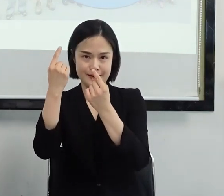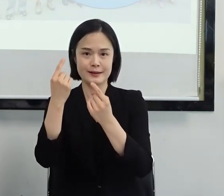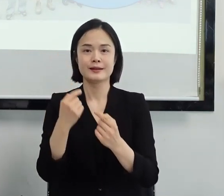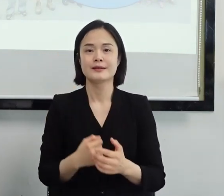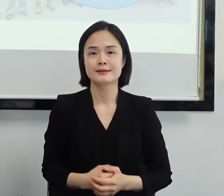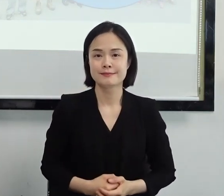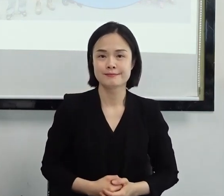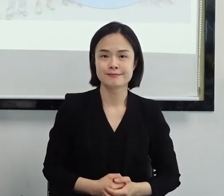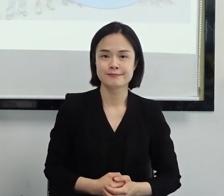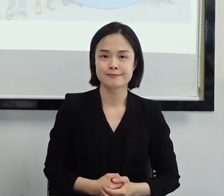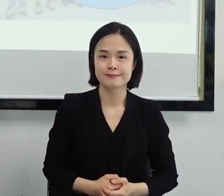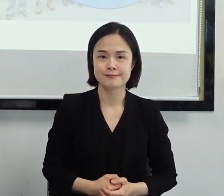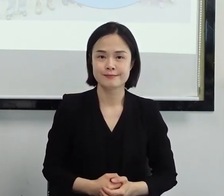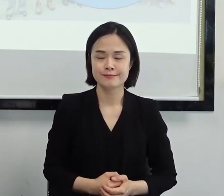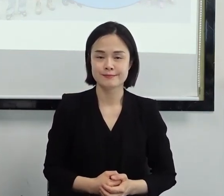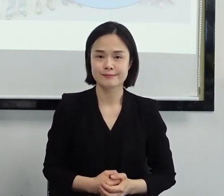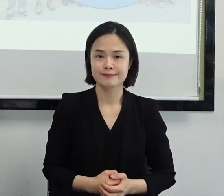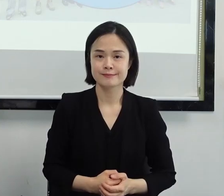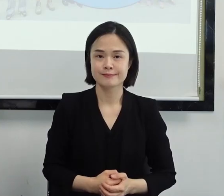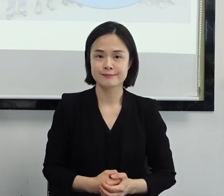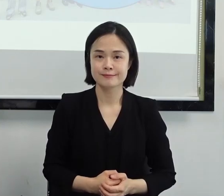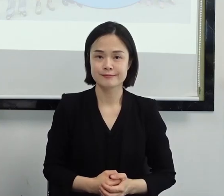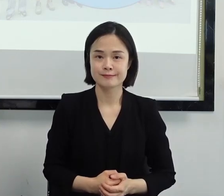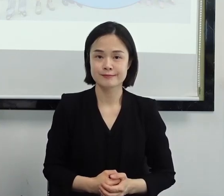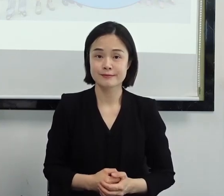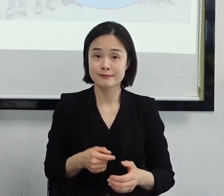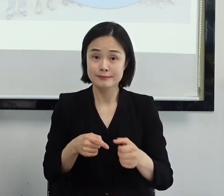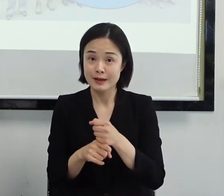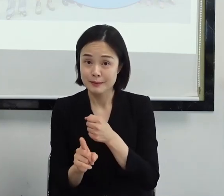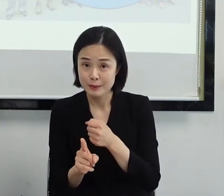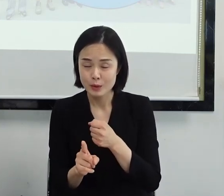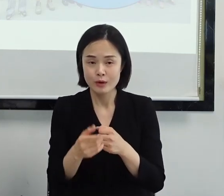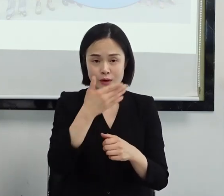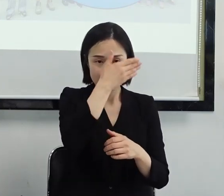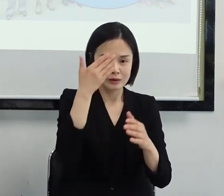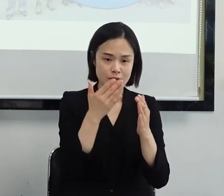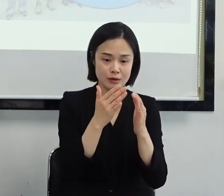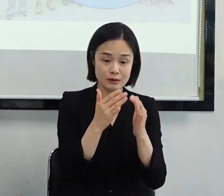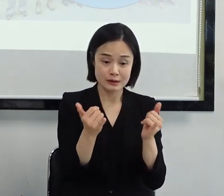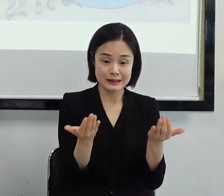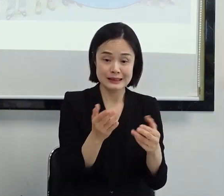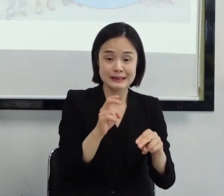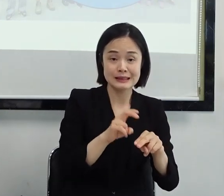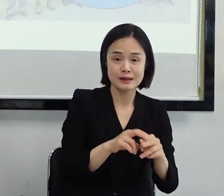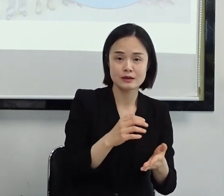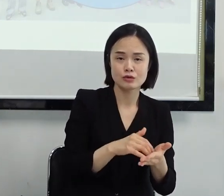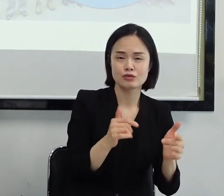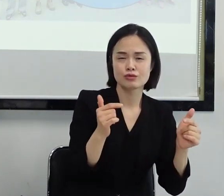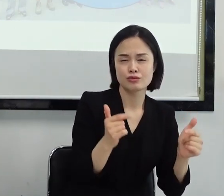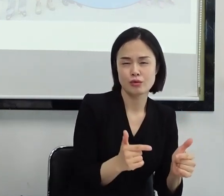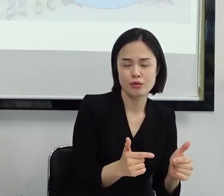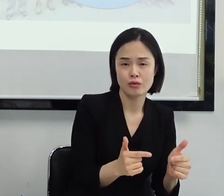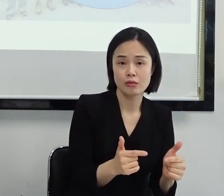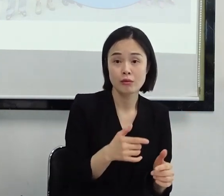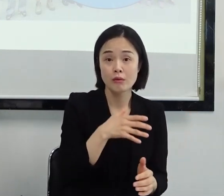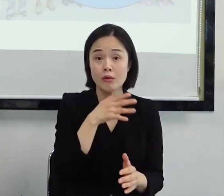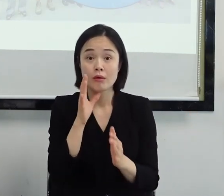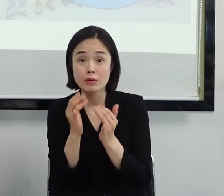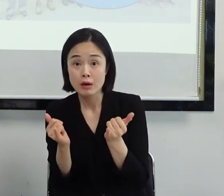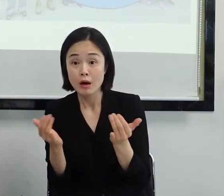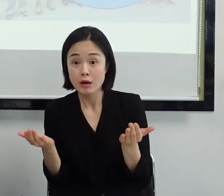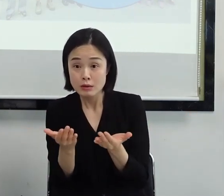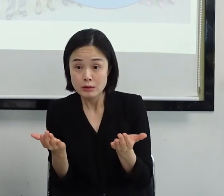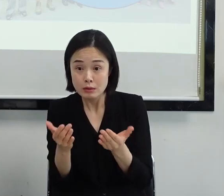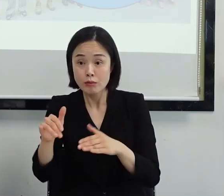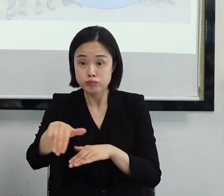어떤 말씀이냐면은 청년 일자리는 전체적으로 줄어들고 있는데 노년 일자리는 계속